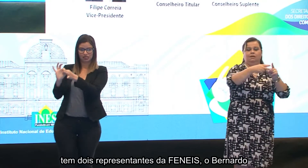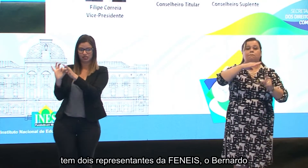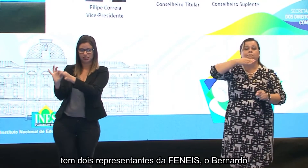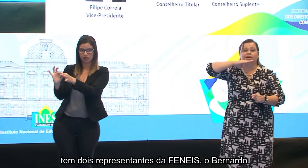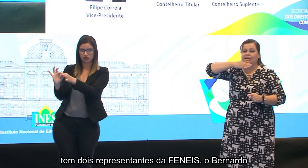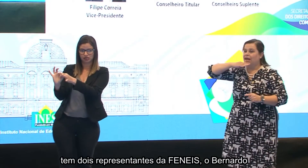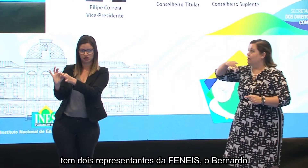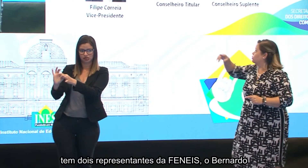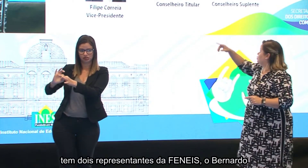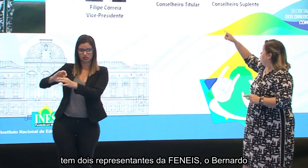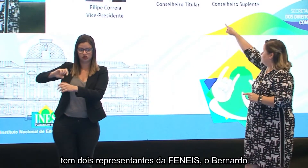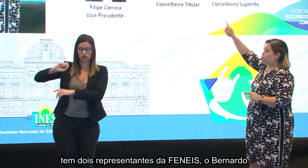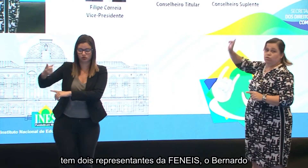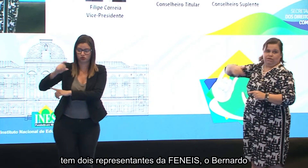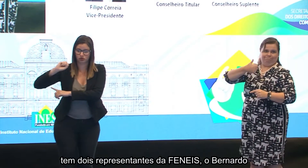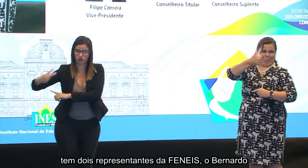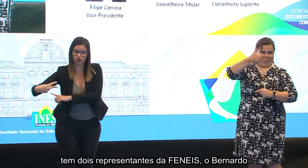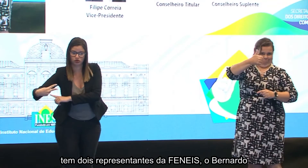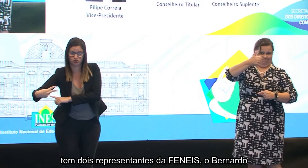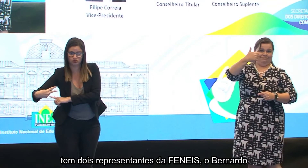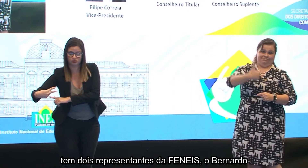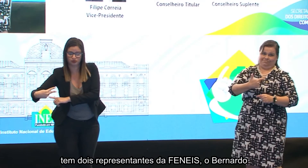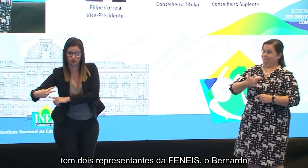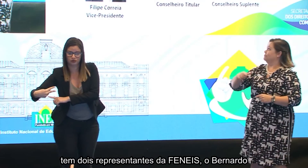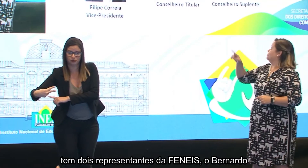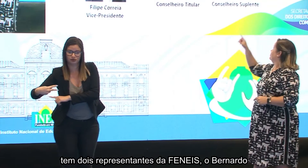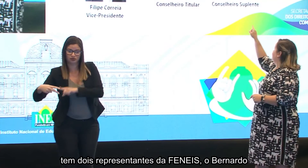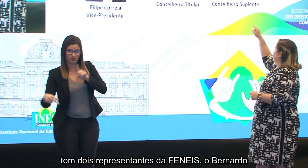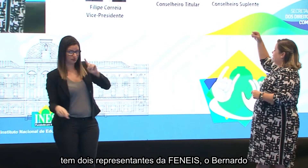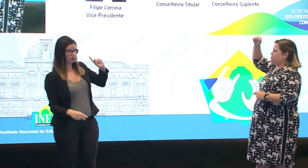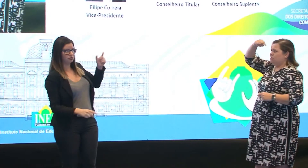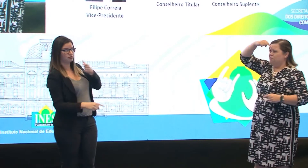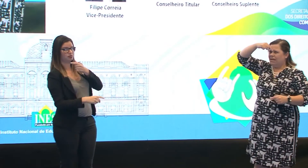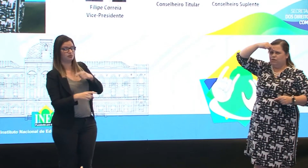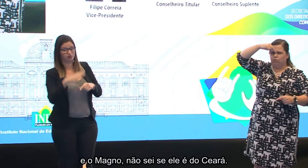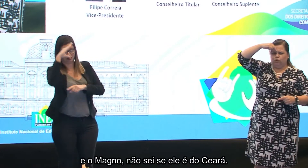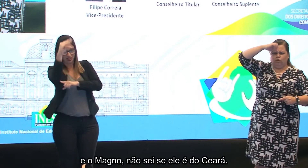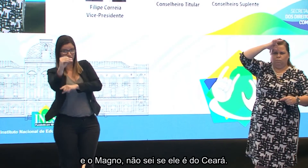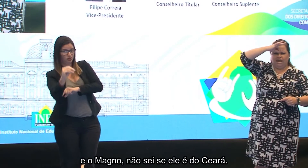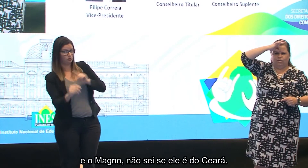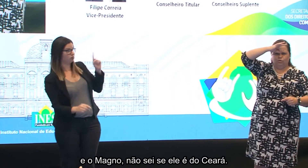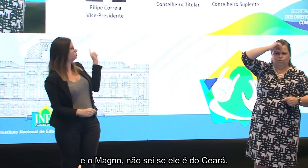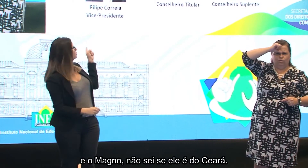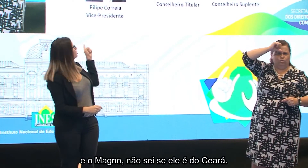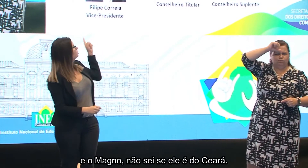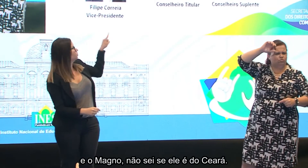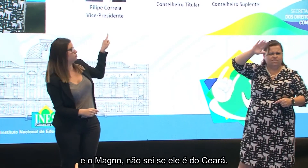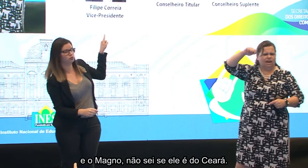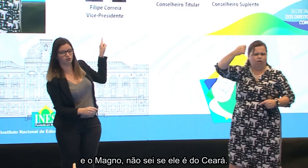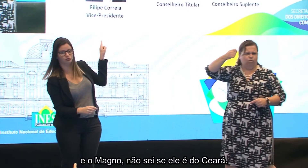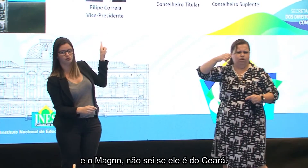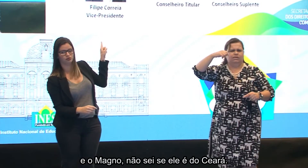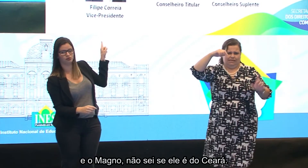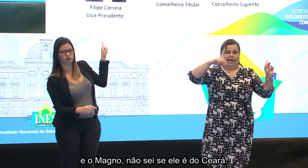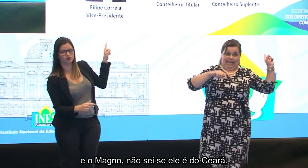E tem 2 representantes da FENEIS também, o Bernardo e o Magno.